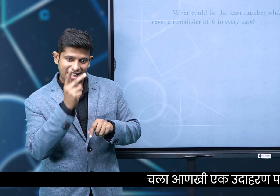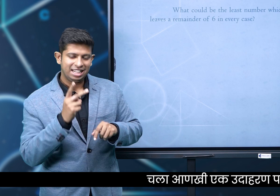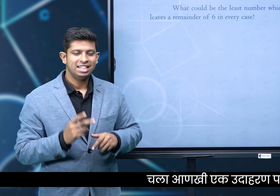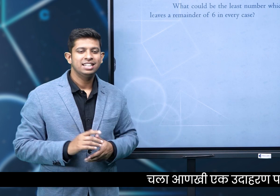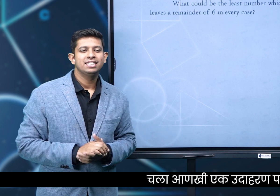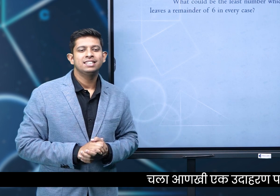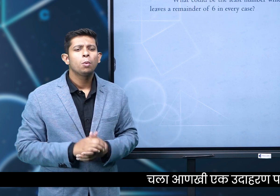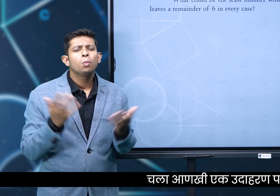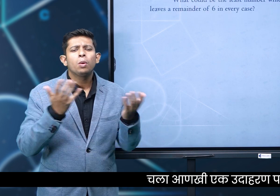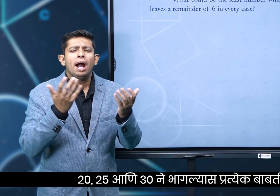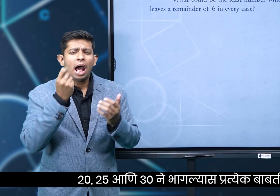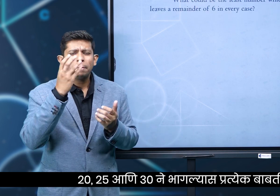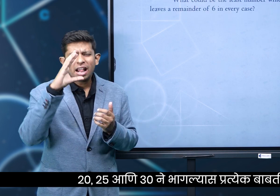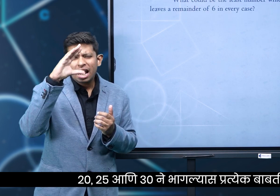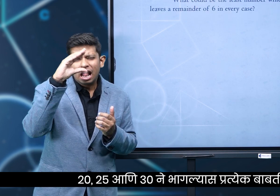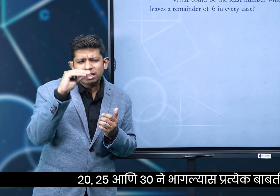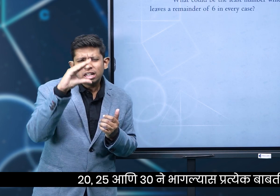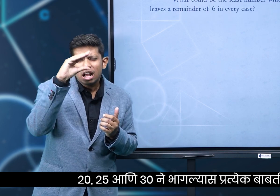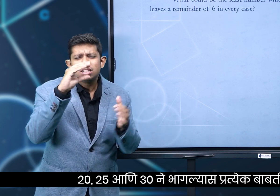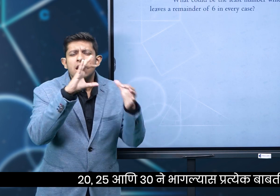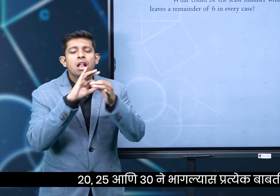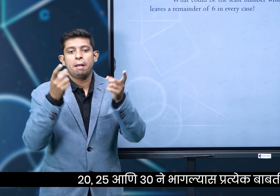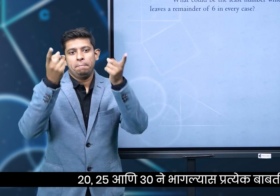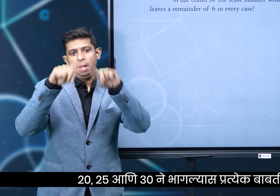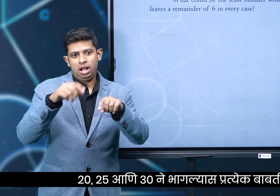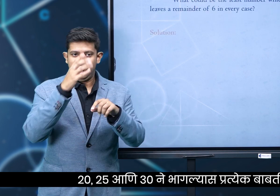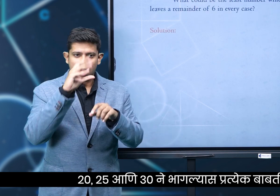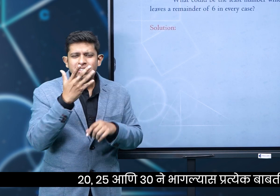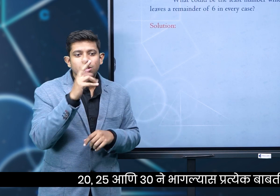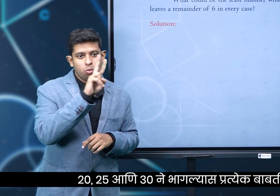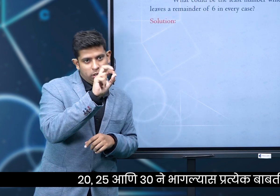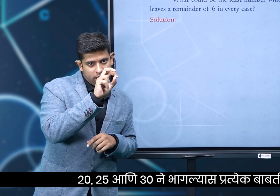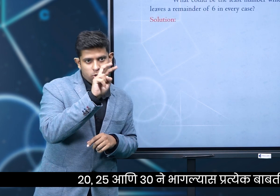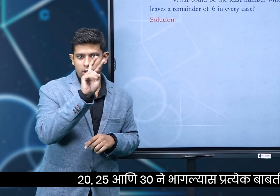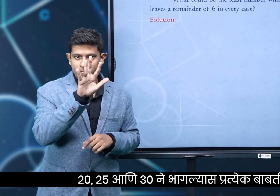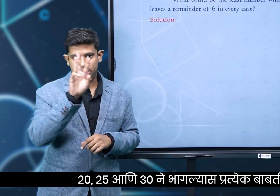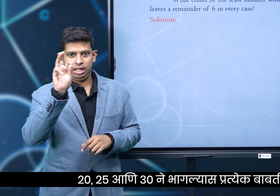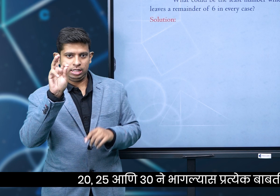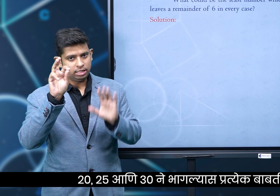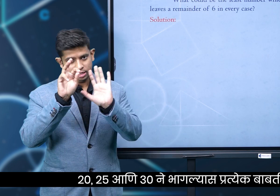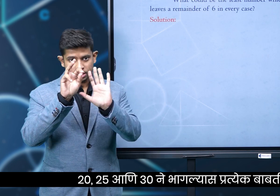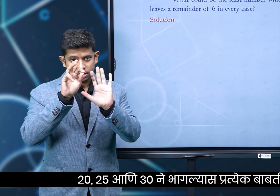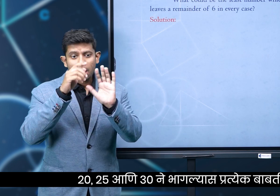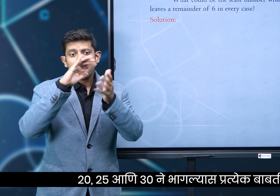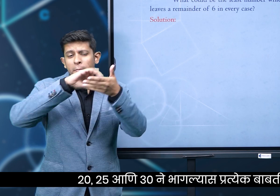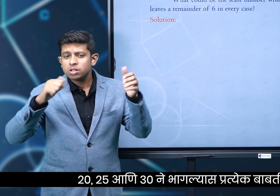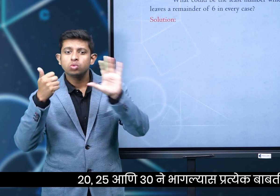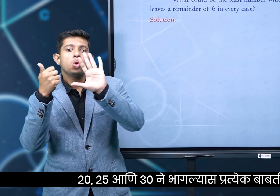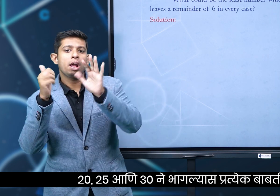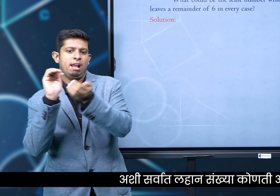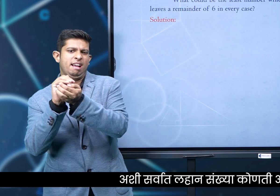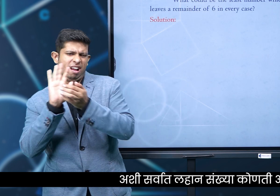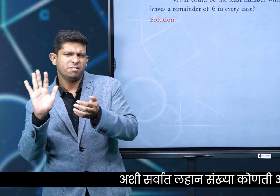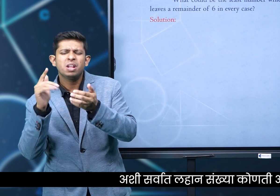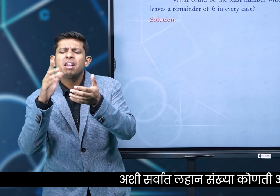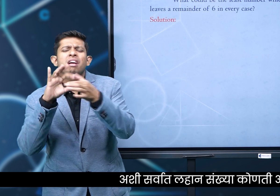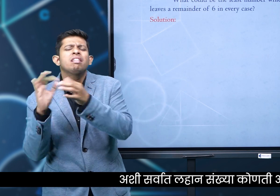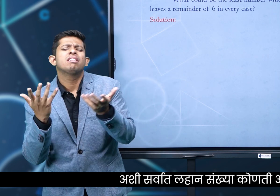पाहूया. 20, 25 आणि 30 ने भागल्यास प्रत्येक बाबतीत 6 शिल्लक राहते. अशी सर्वात लहान